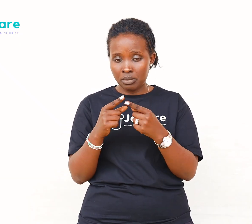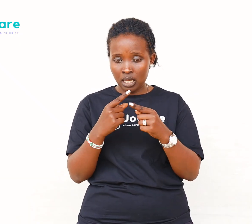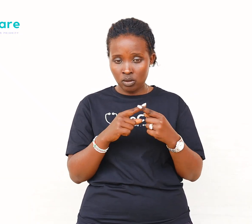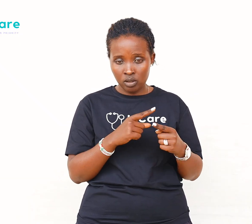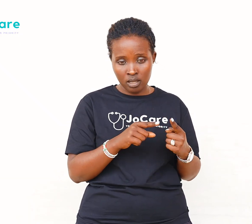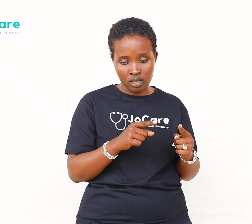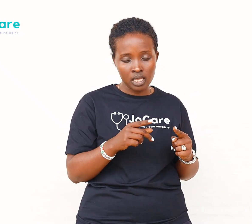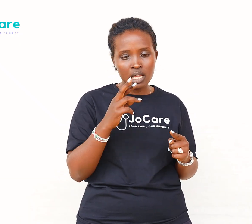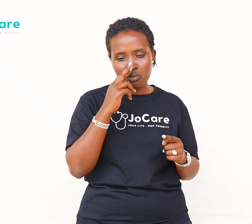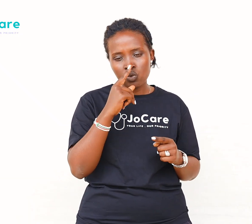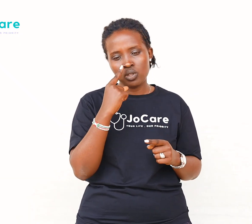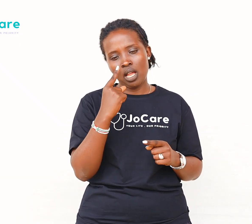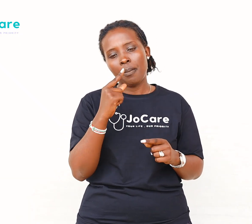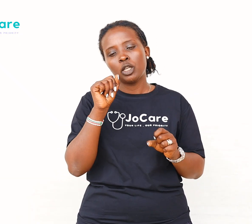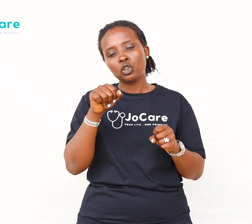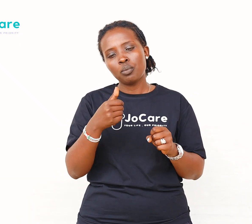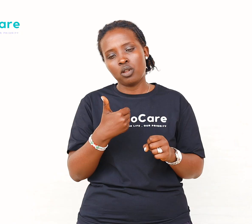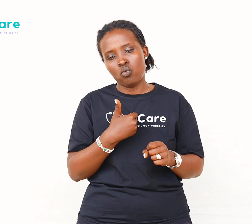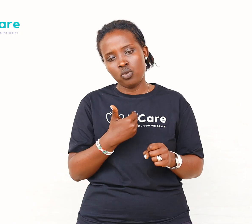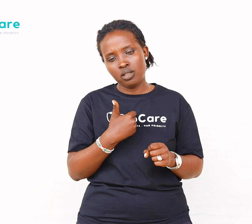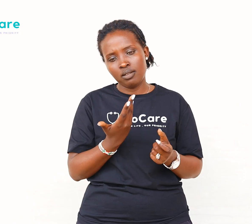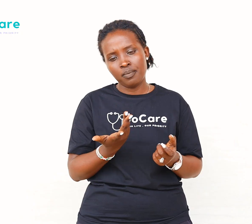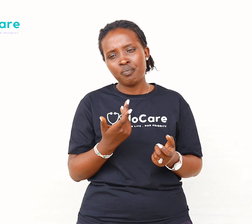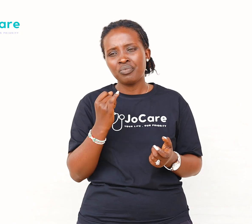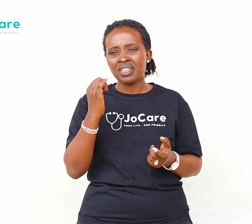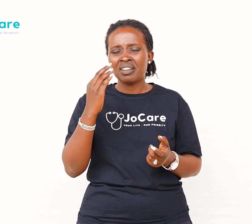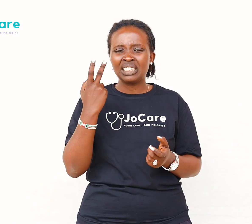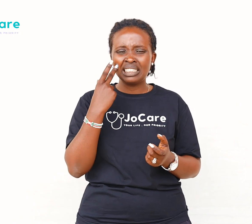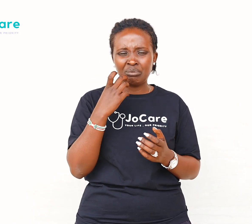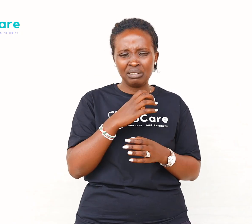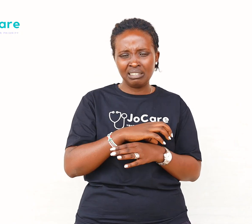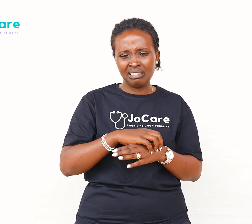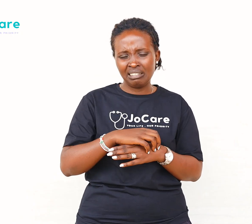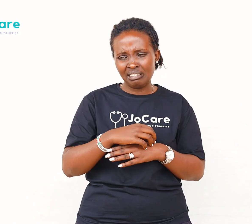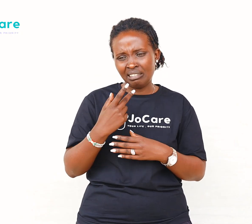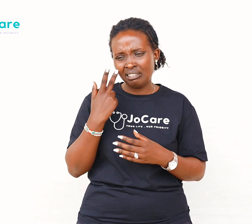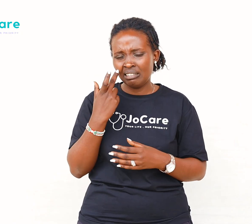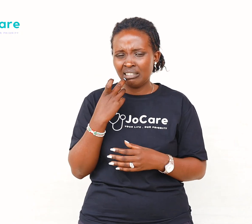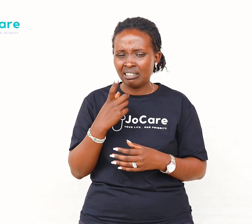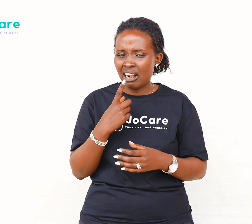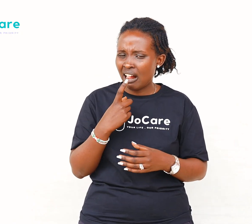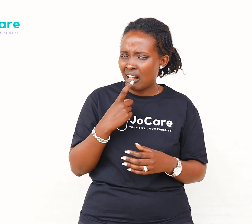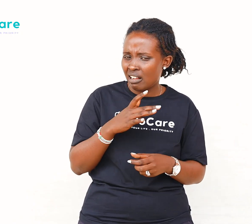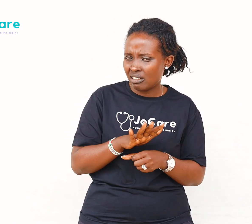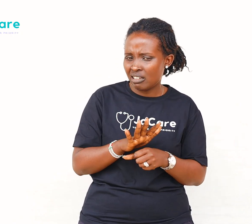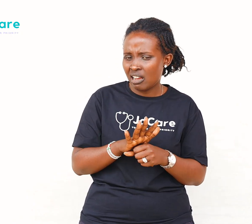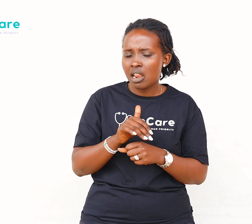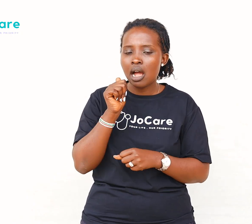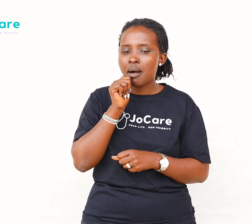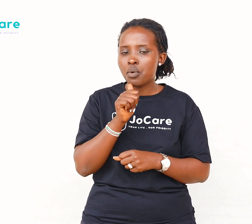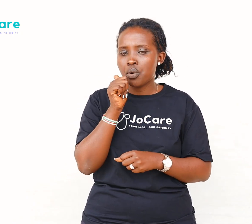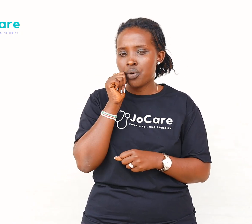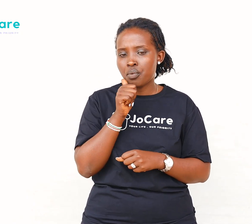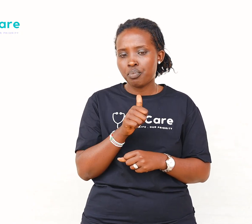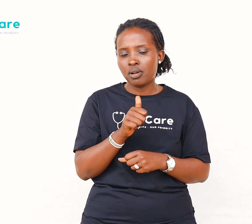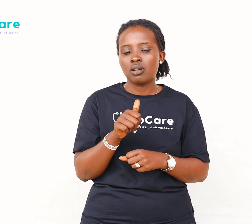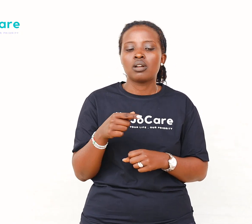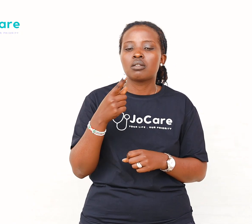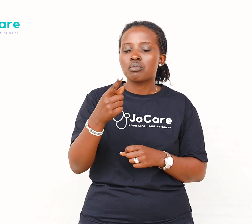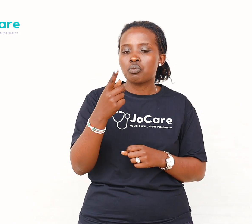Ikintu cya mbere ashobora kugira no kuba yagira ama infection. Ngira ngo wenda abakobwa, abadamu badukurikiye